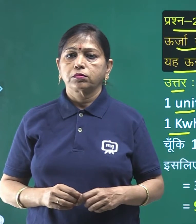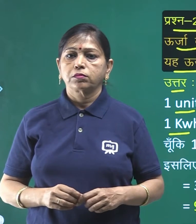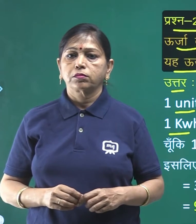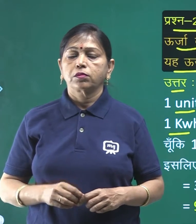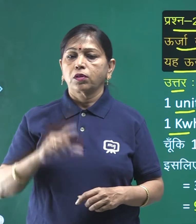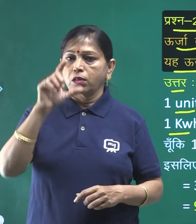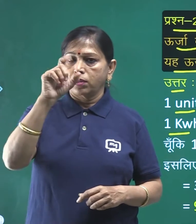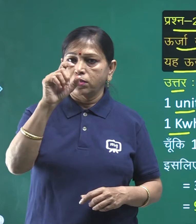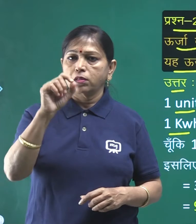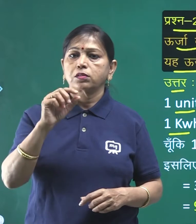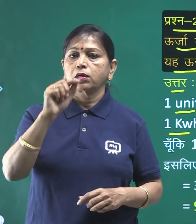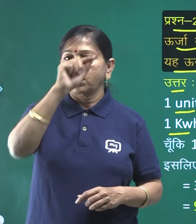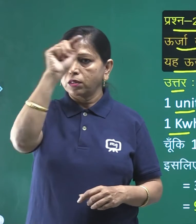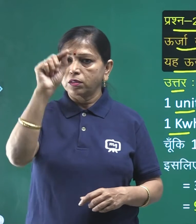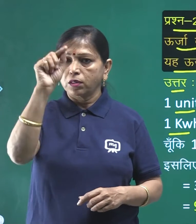10⁶ जूल।